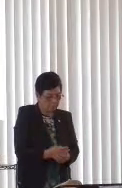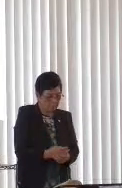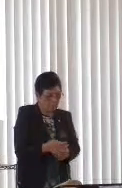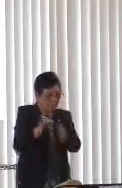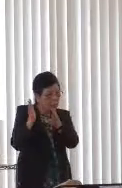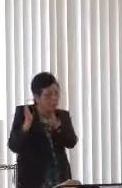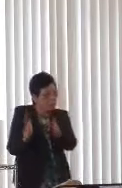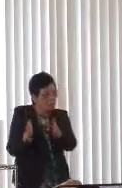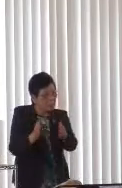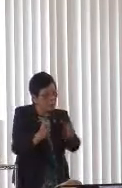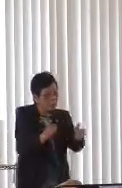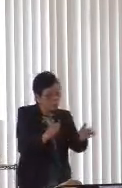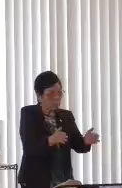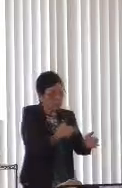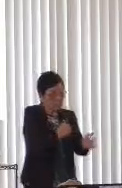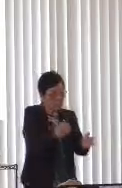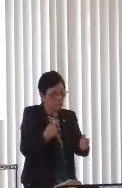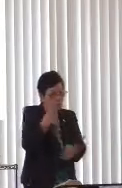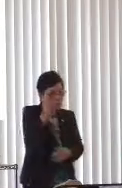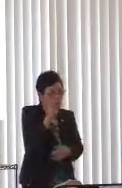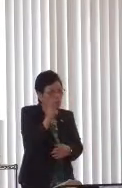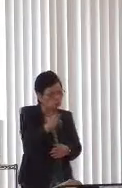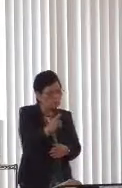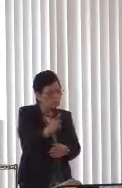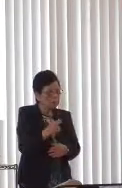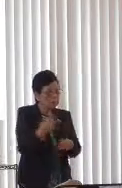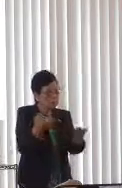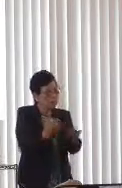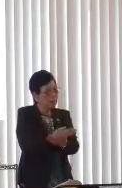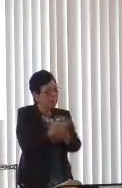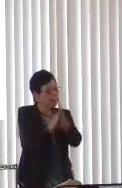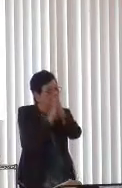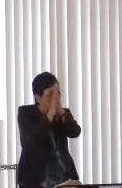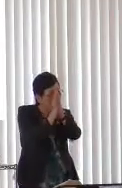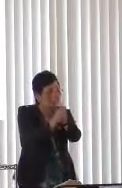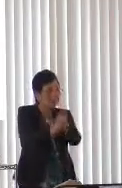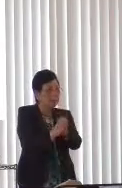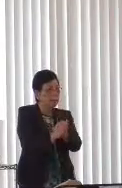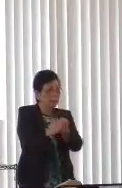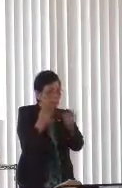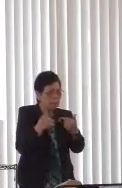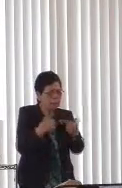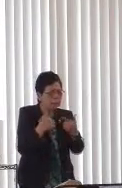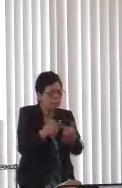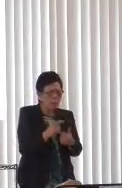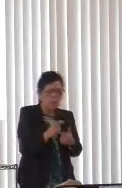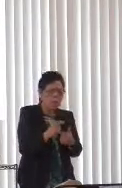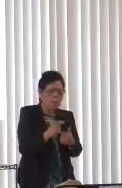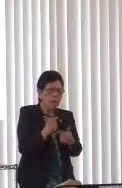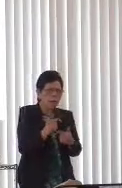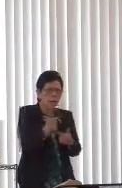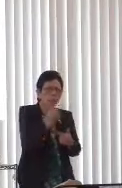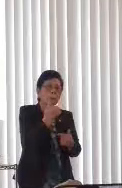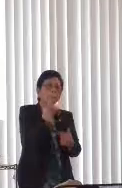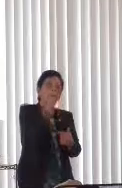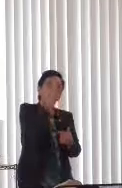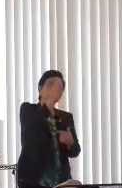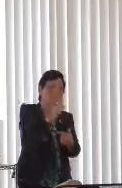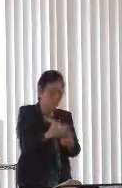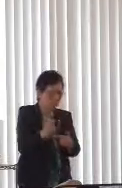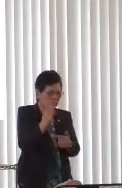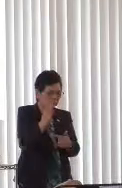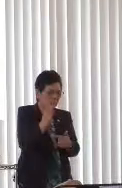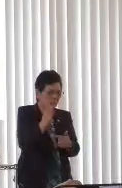備えをしていくものとならせてくださるようにお願いをいたします。いつも言い訳ばかりで、あなた